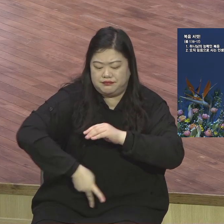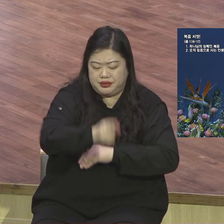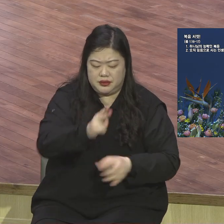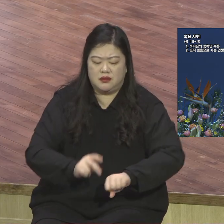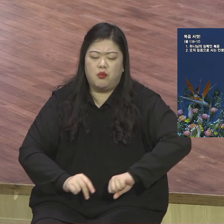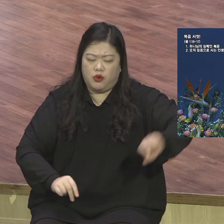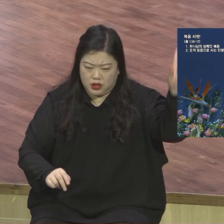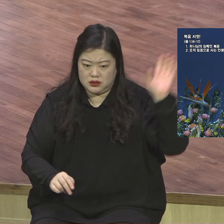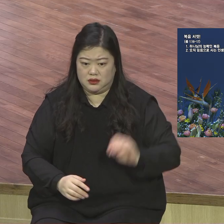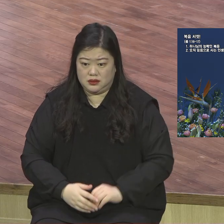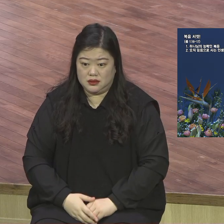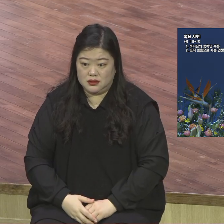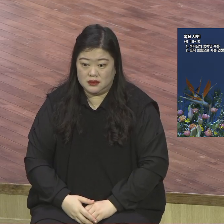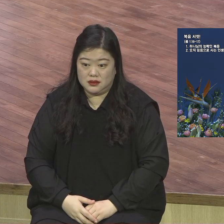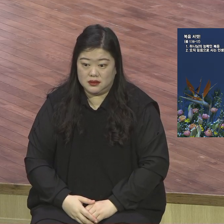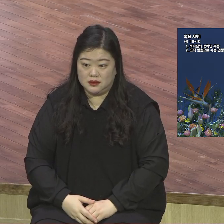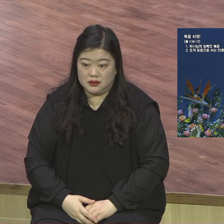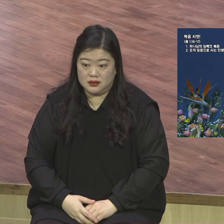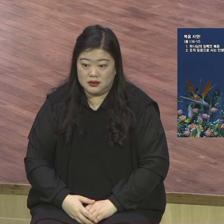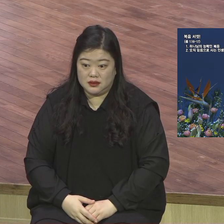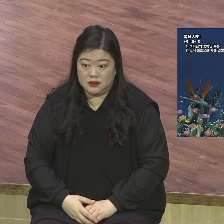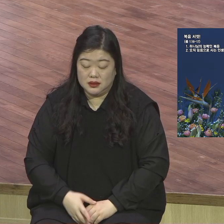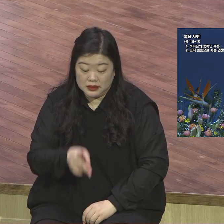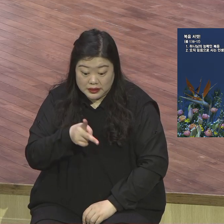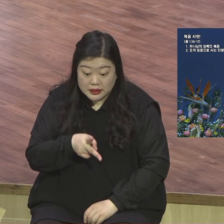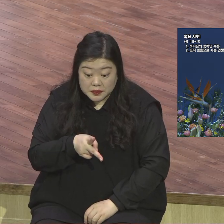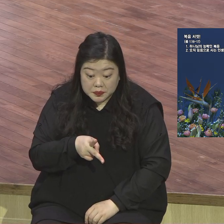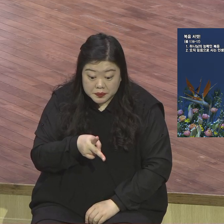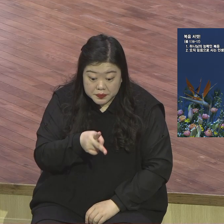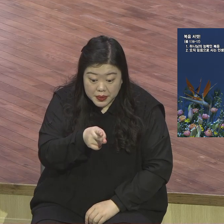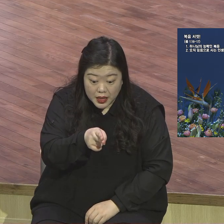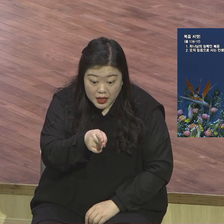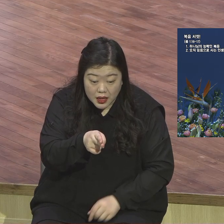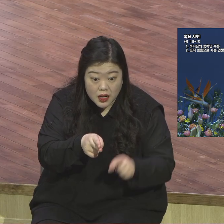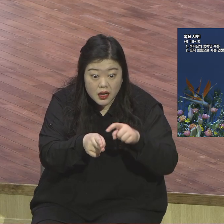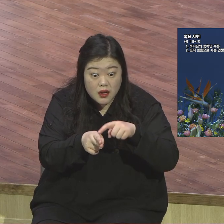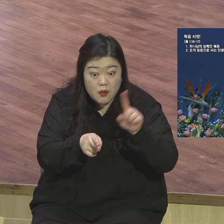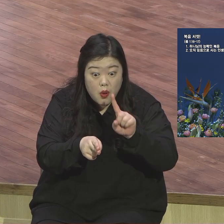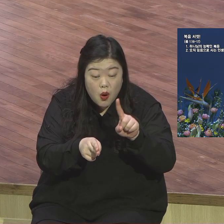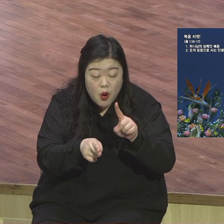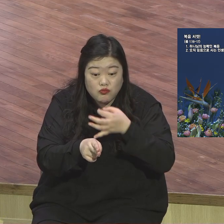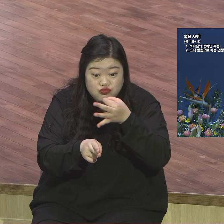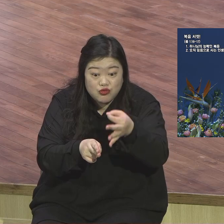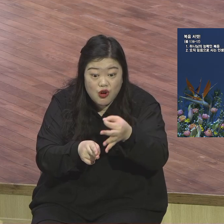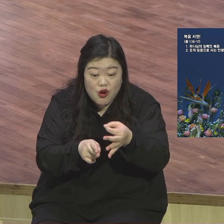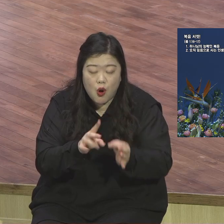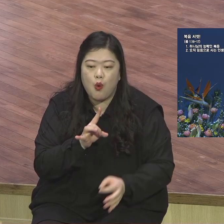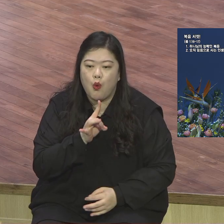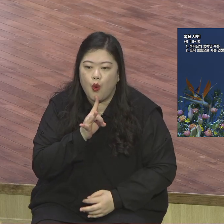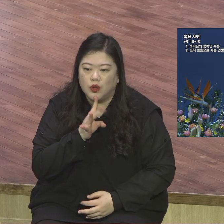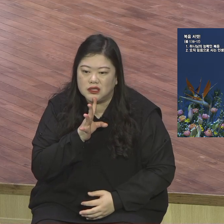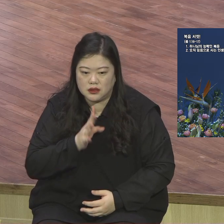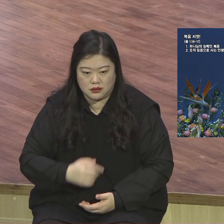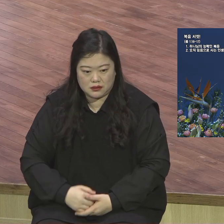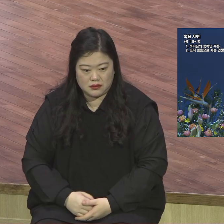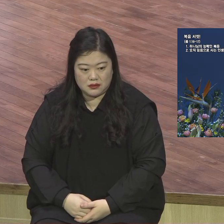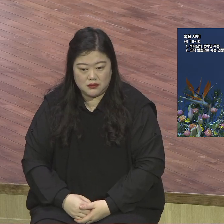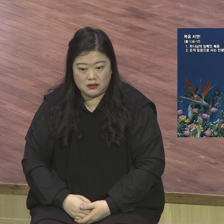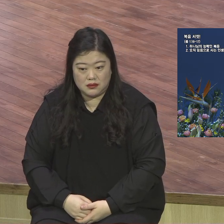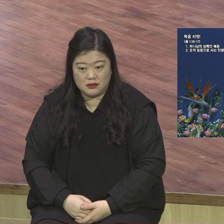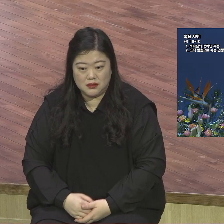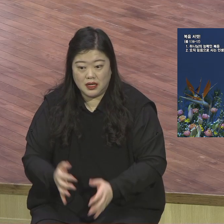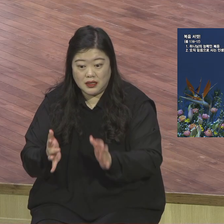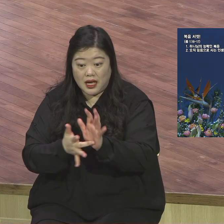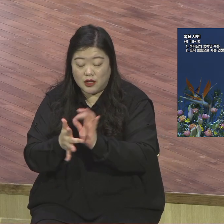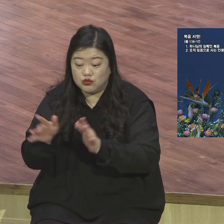이게 뭐예요? 오직입니다. 오직. 오직이 되는 사람은요, 성삼위 하나님의 역사가 일어나게 돼서 그럼